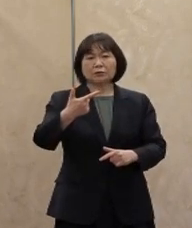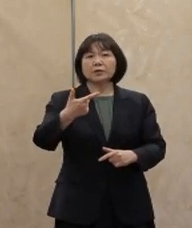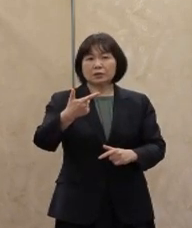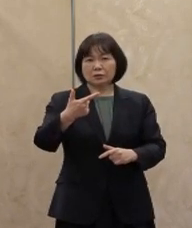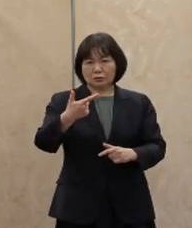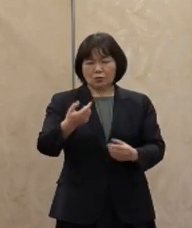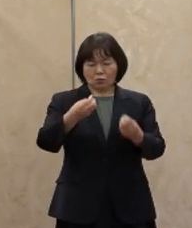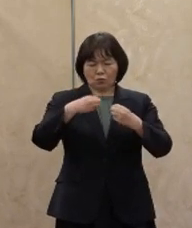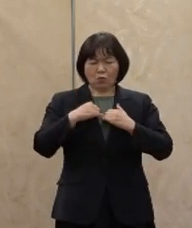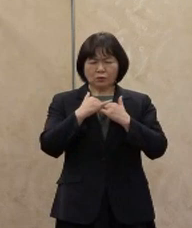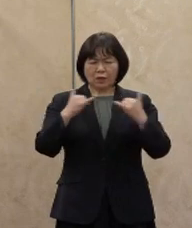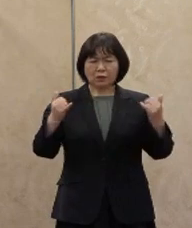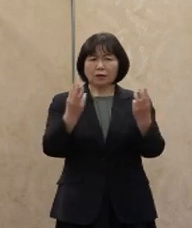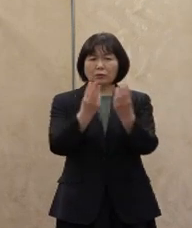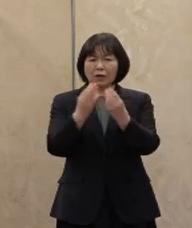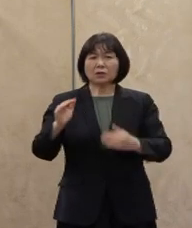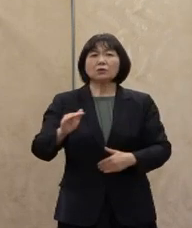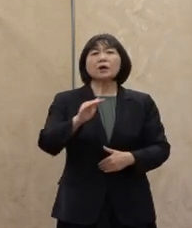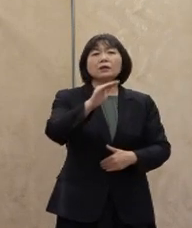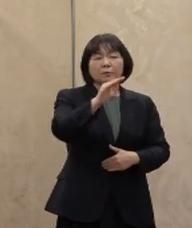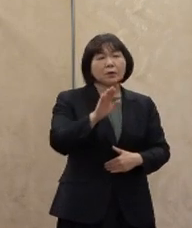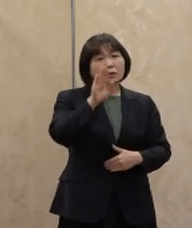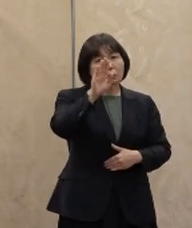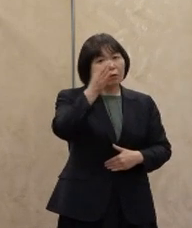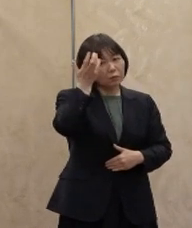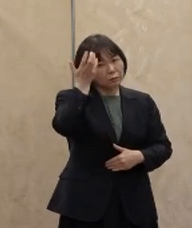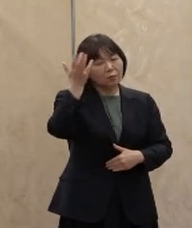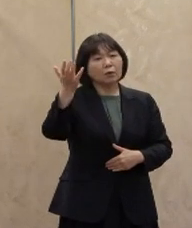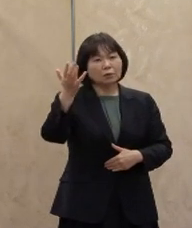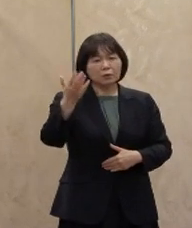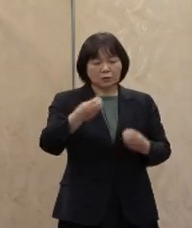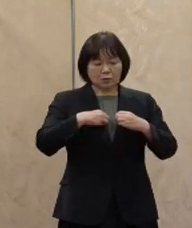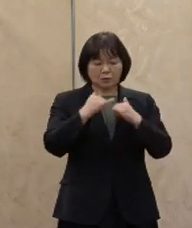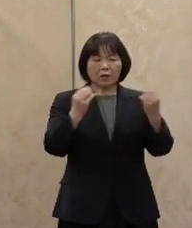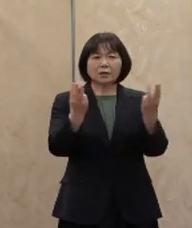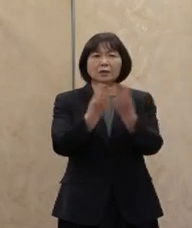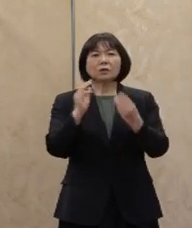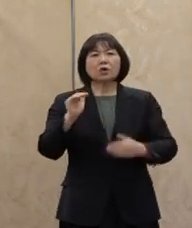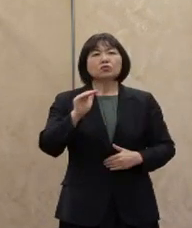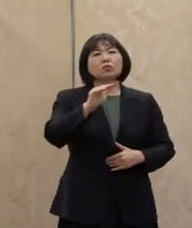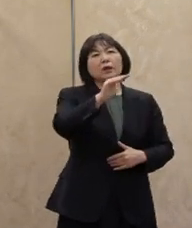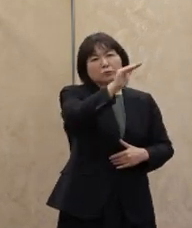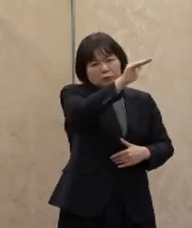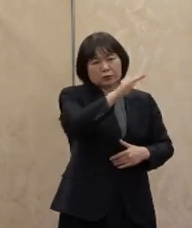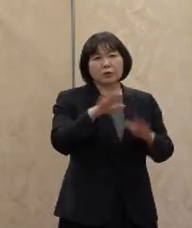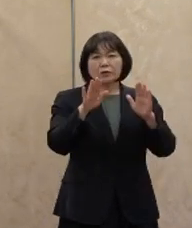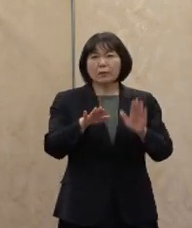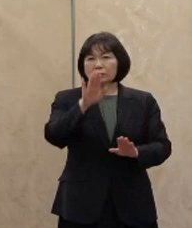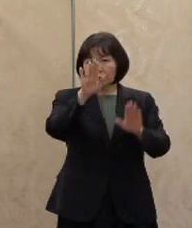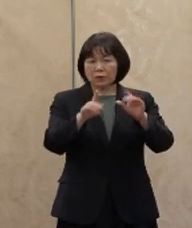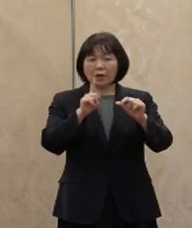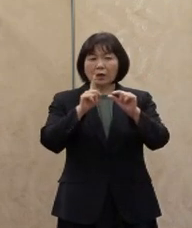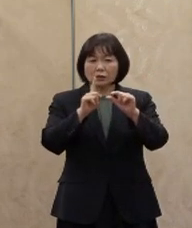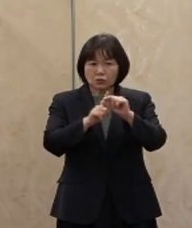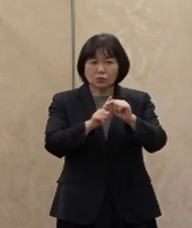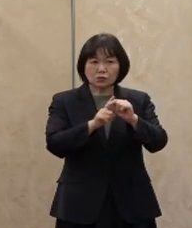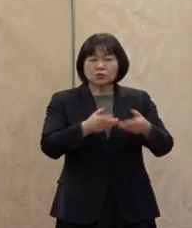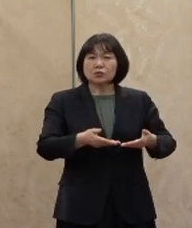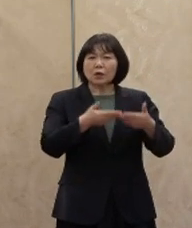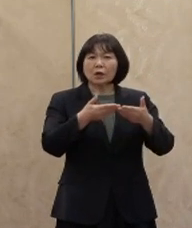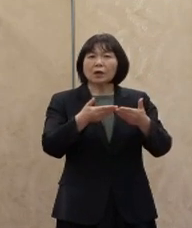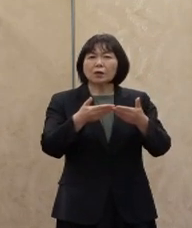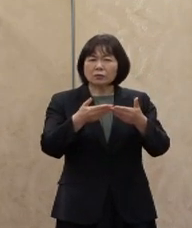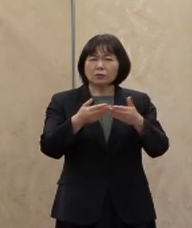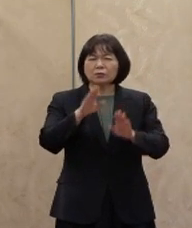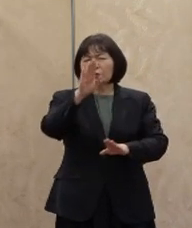段階ですから、このままいけばどんどん陽性者増える可能性も当然あるし、今の数でいくと中等症軽等症も非常に厳しいです